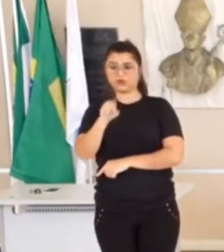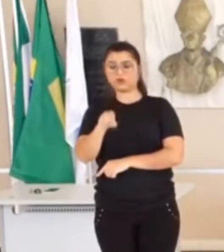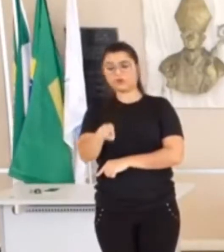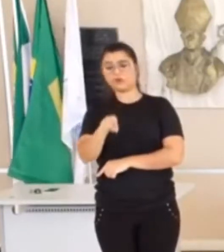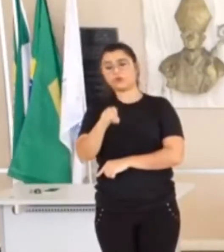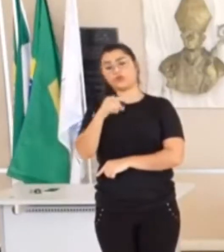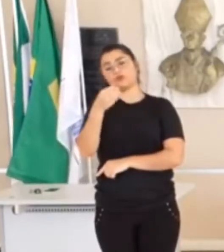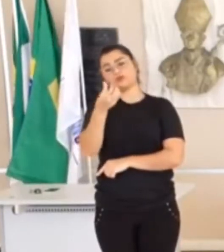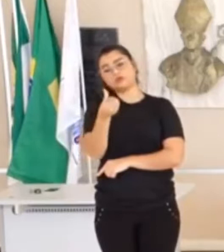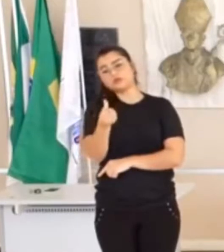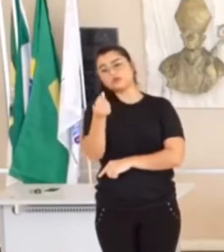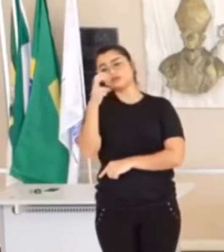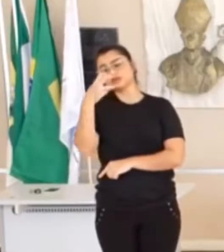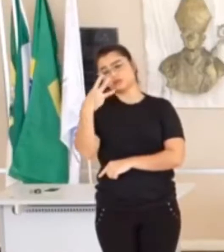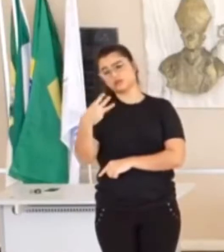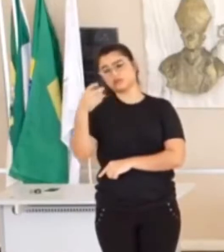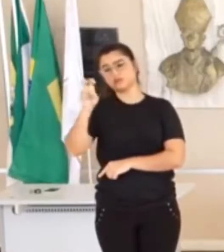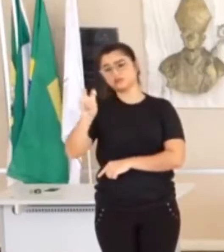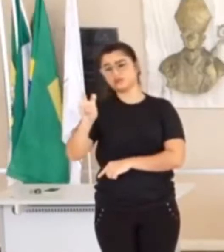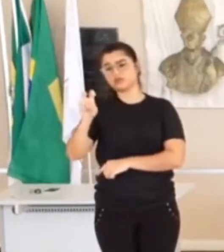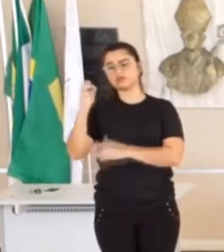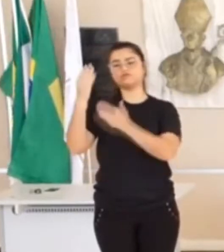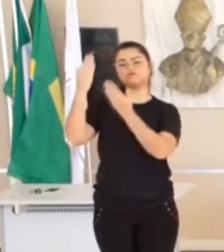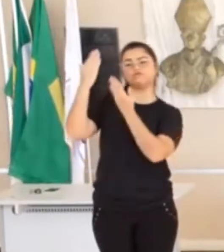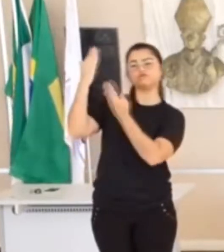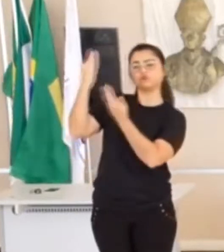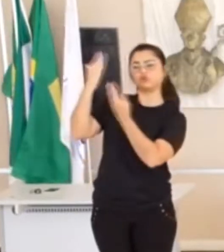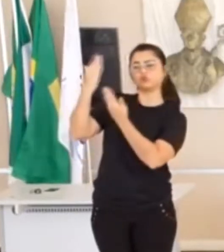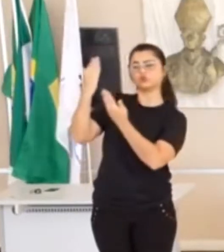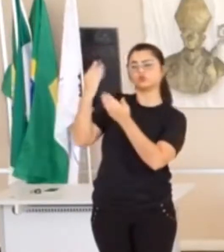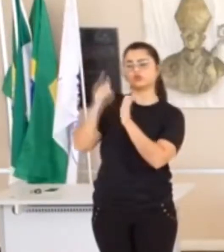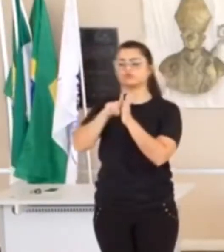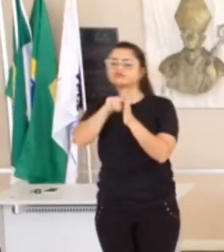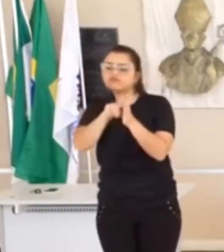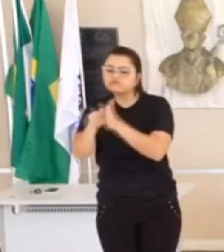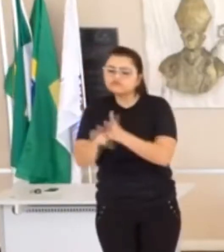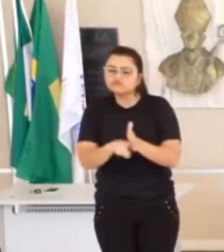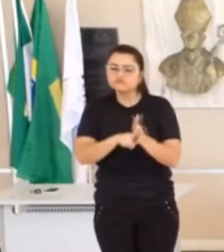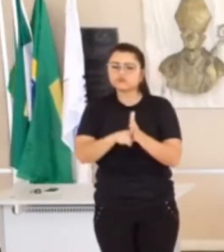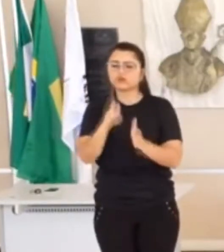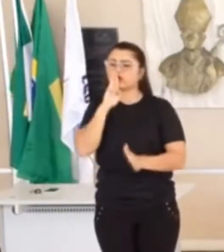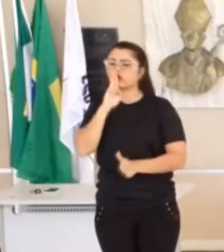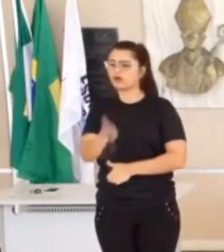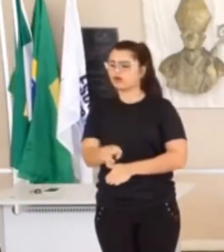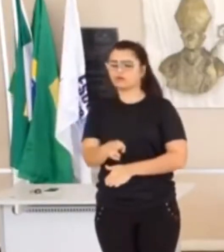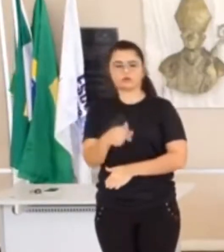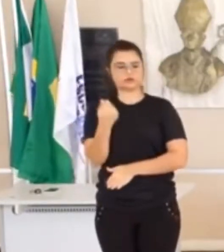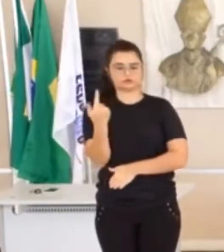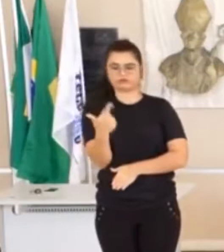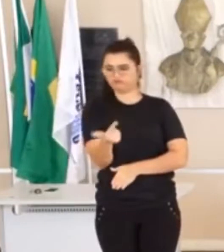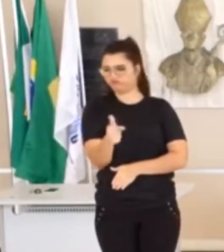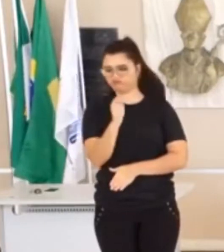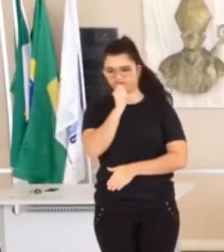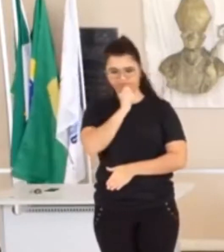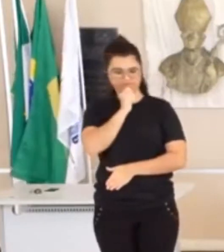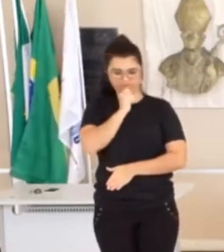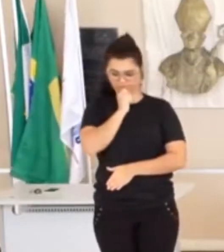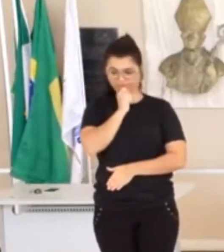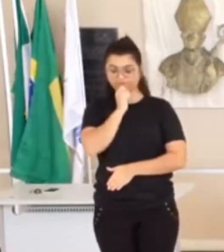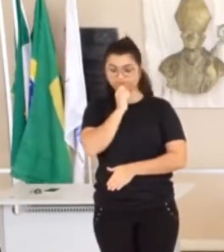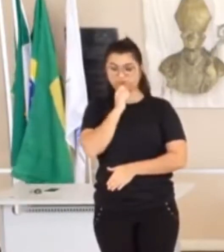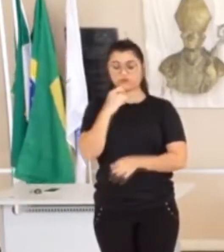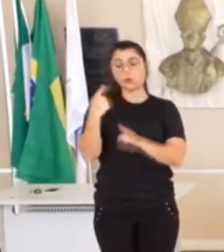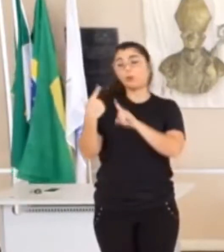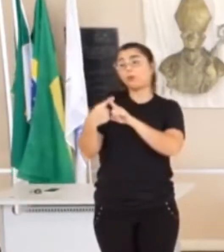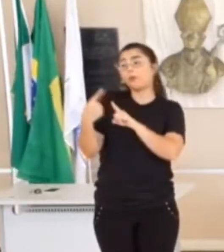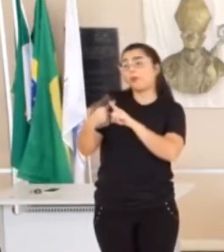30.635 casos suspeitos que ainda estão sob investigação, seja porque ainda aguardam resultados laboratoriais ou porque